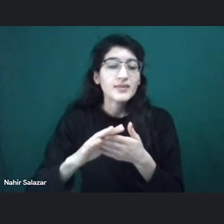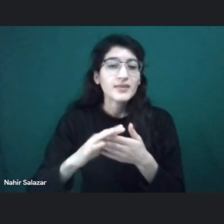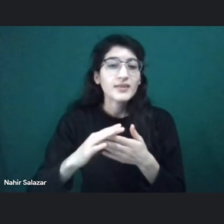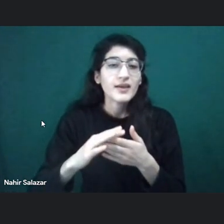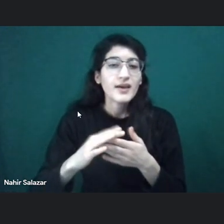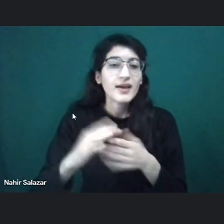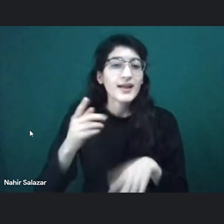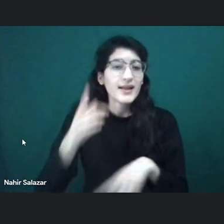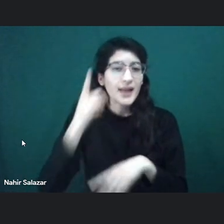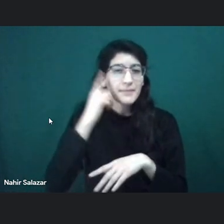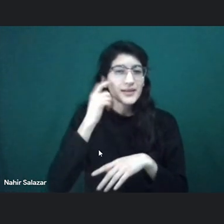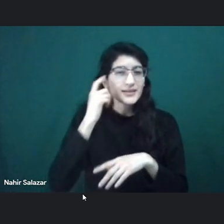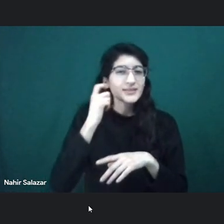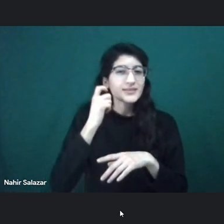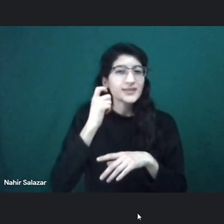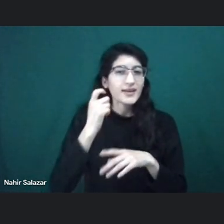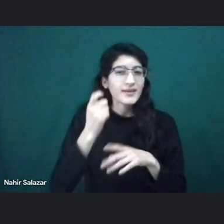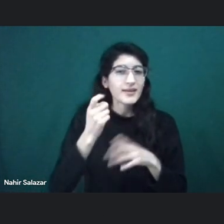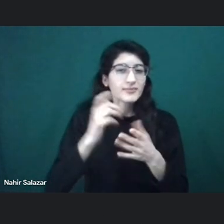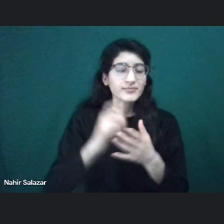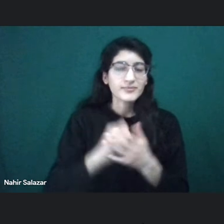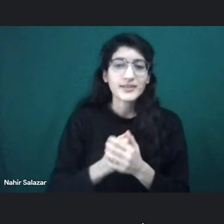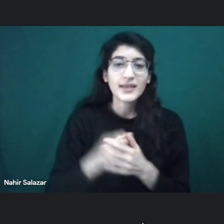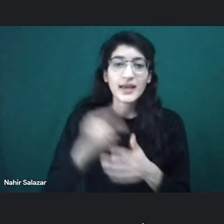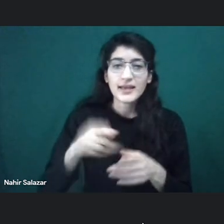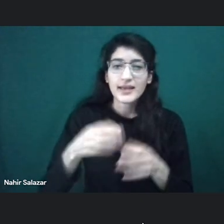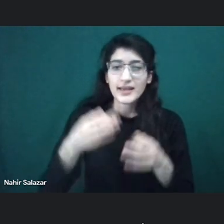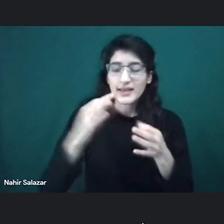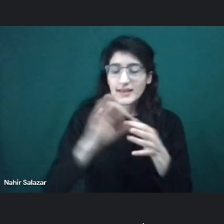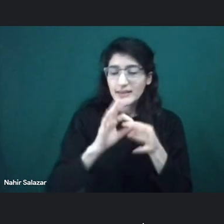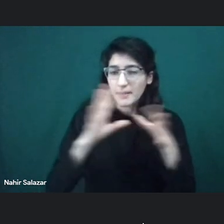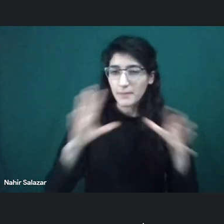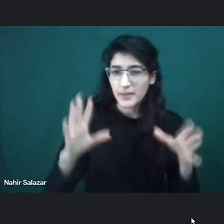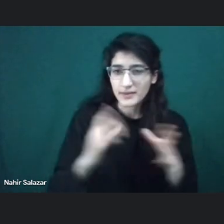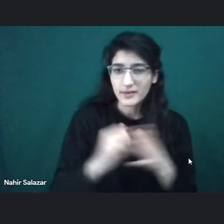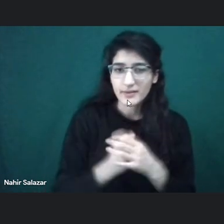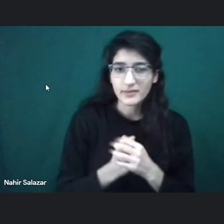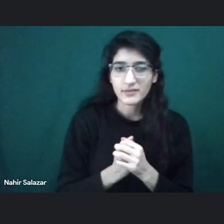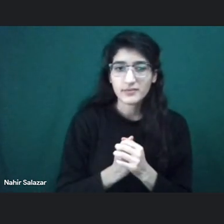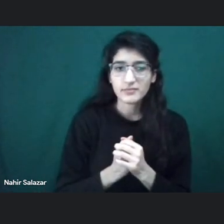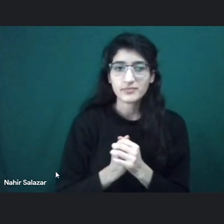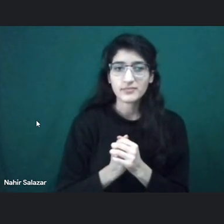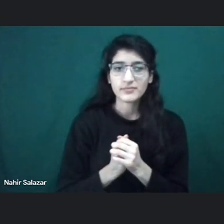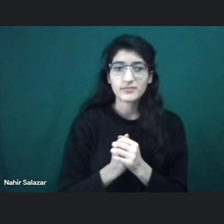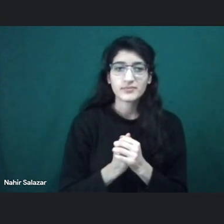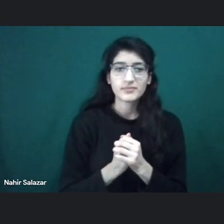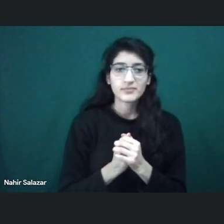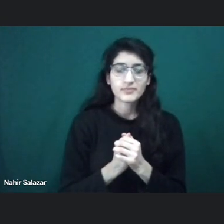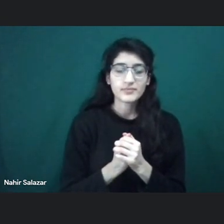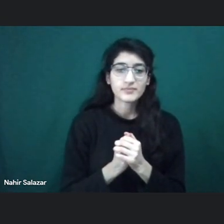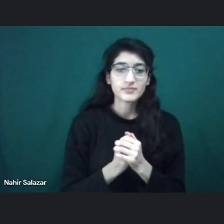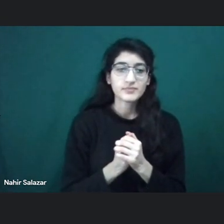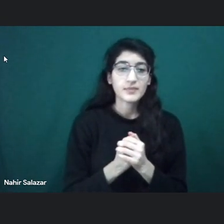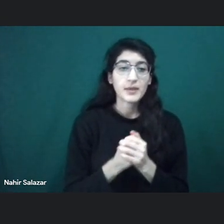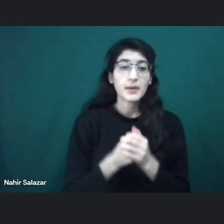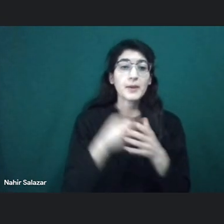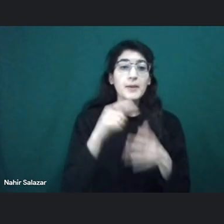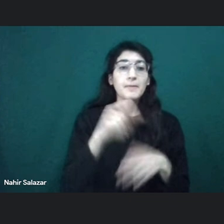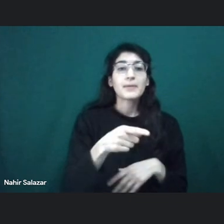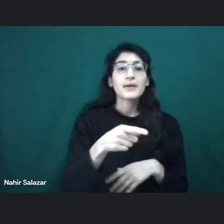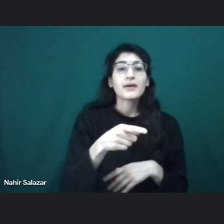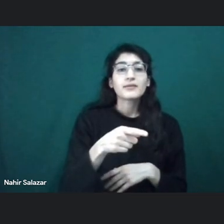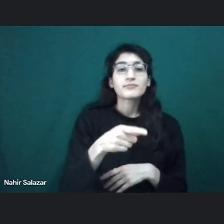independiente. Muy bien, muy bien. Y tenemos entonces los verbos que están ubicados de esta